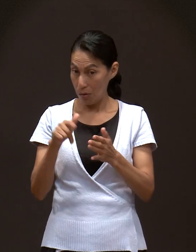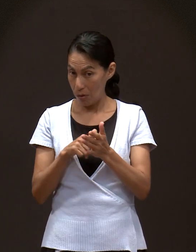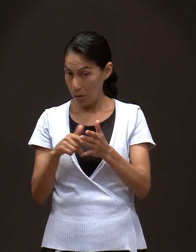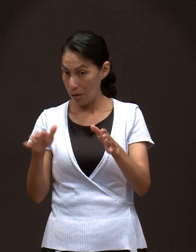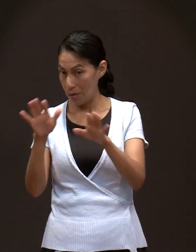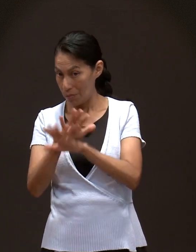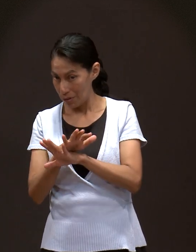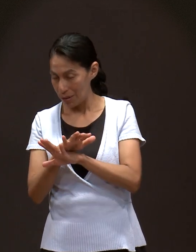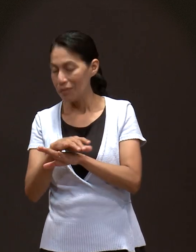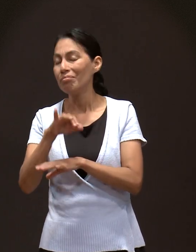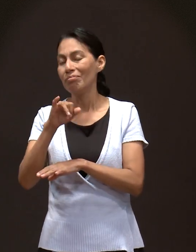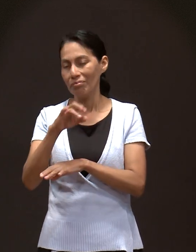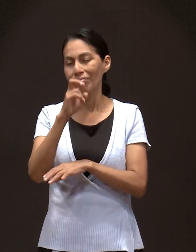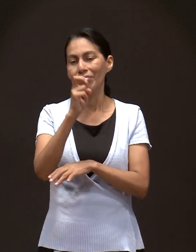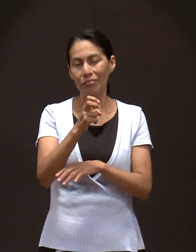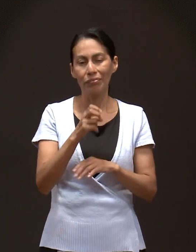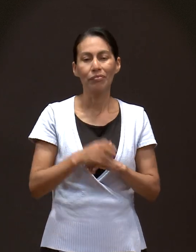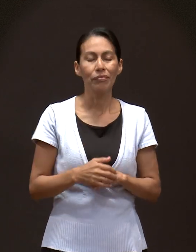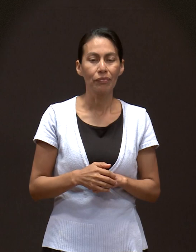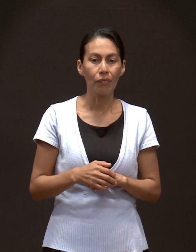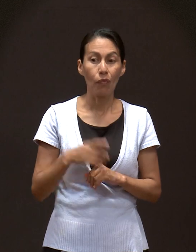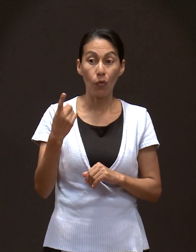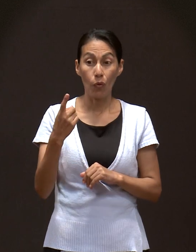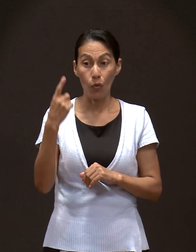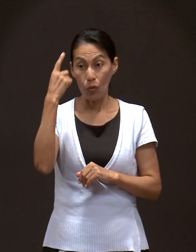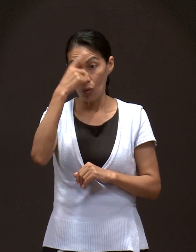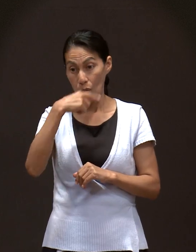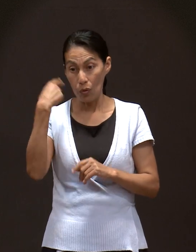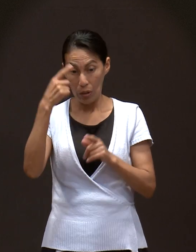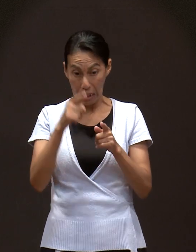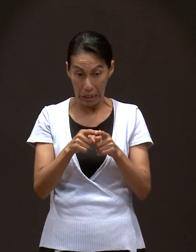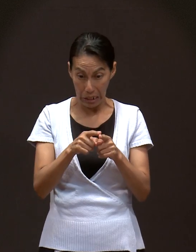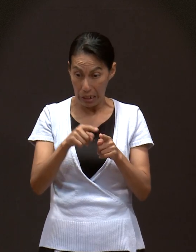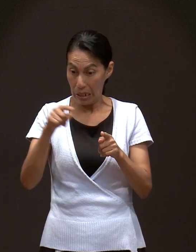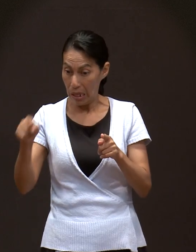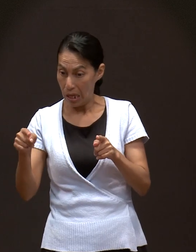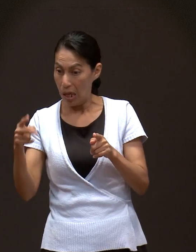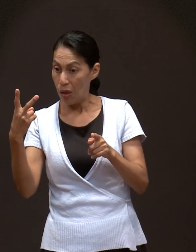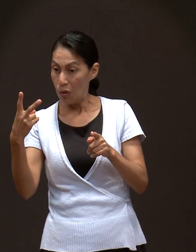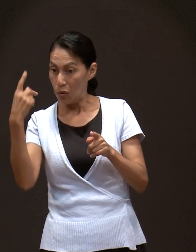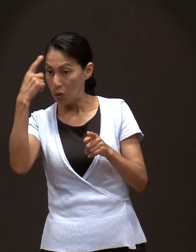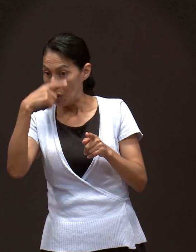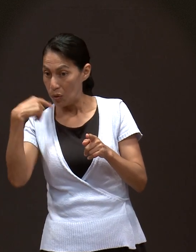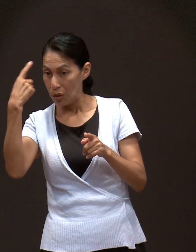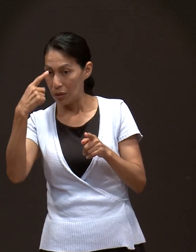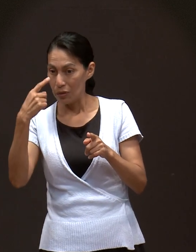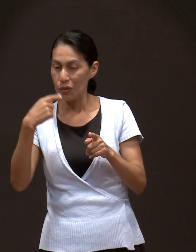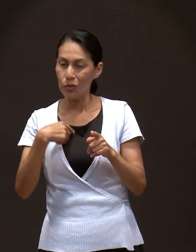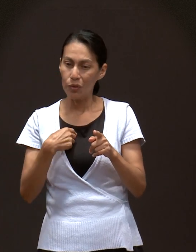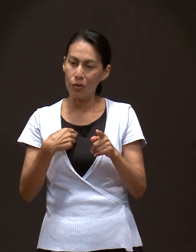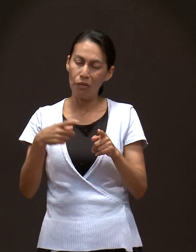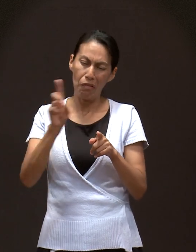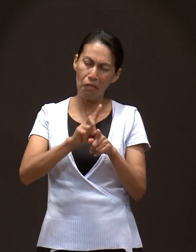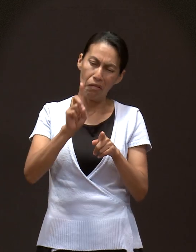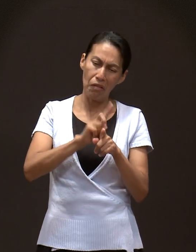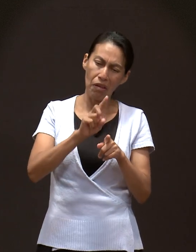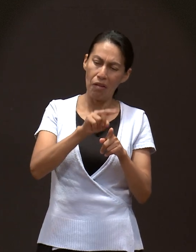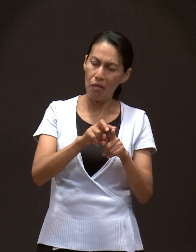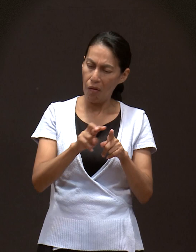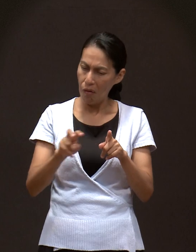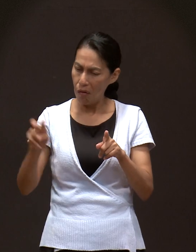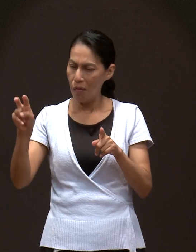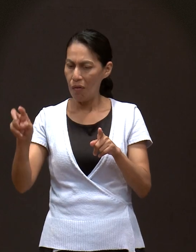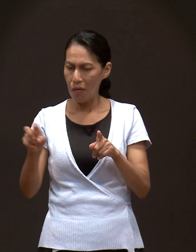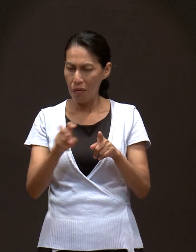lugar. Exactamente. Y a empezar otra vez. Me cambiaron de lugar a dos horas del lugar en el que estaba. Entonces, todos los días